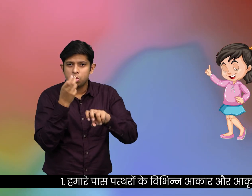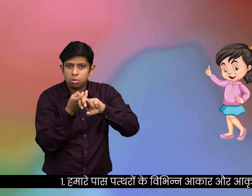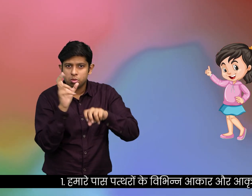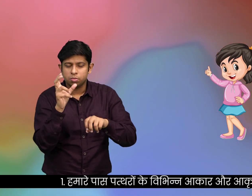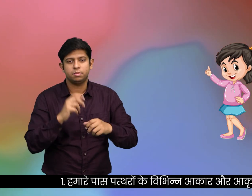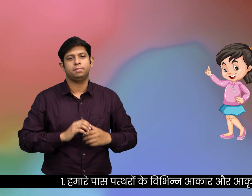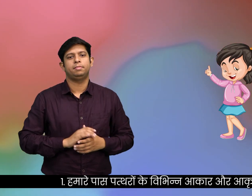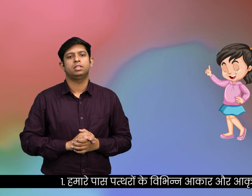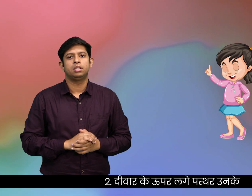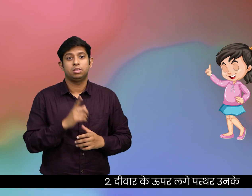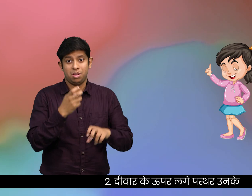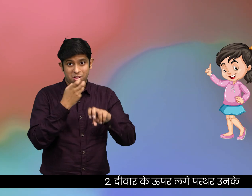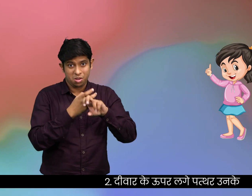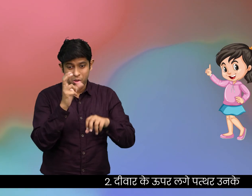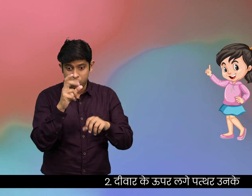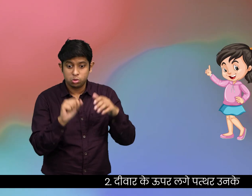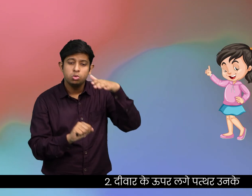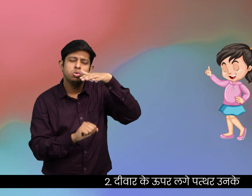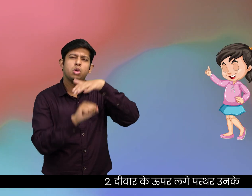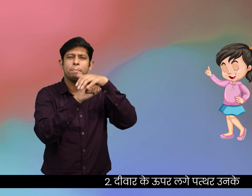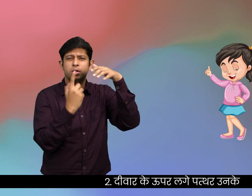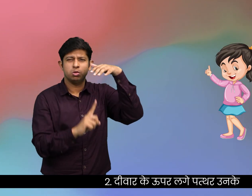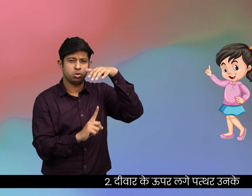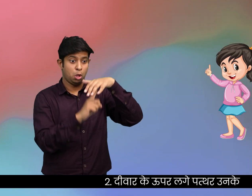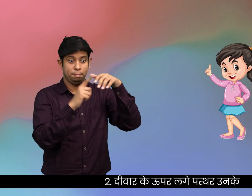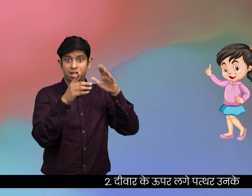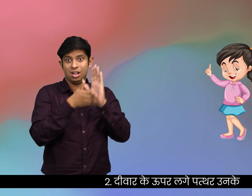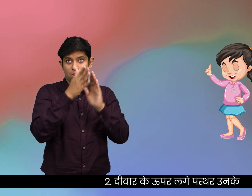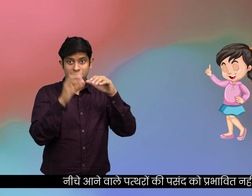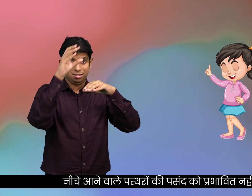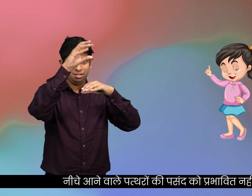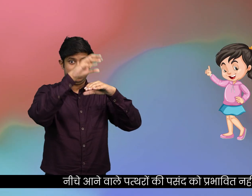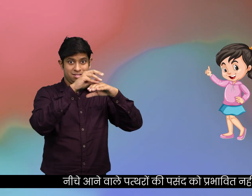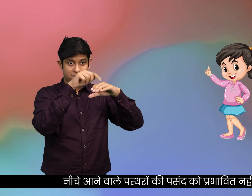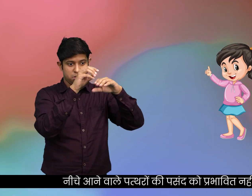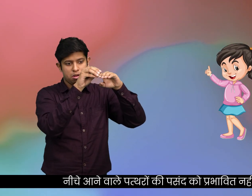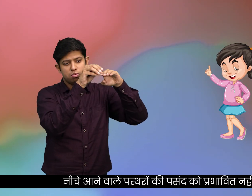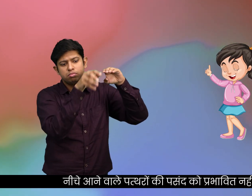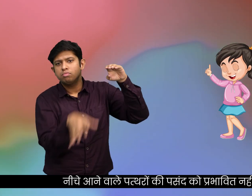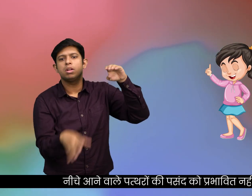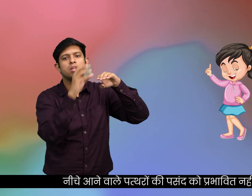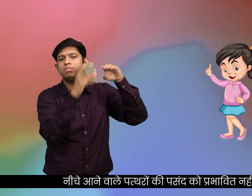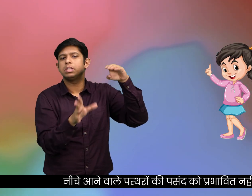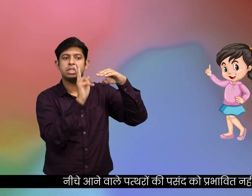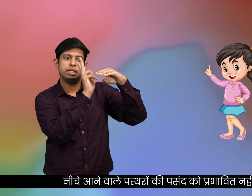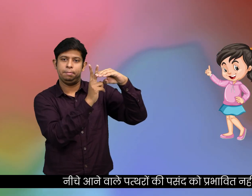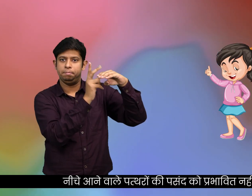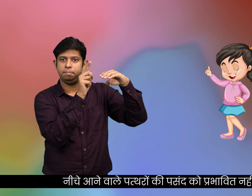आकृतियां हैं। दूसरा, दीवार के ऊपर लगे पत्थर उनके नीचे आने वाले पत्थरों की पसंद को प्रभावित